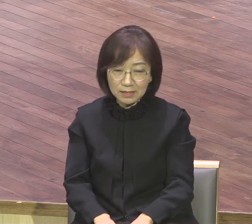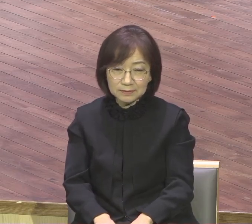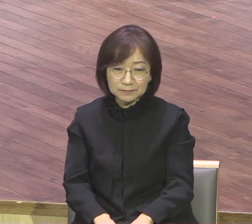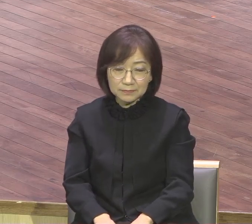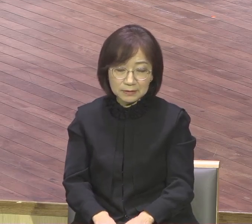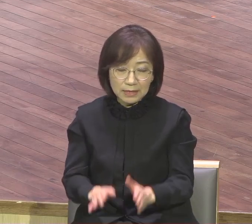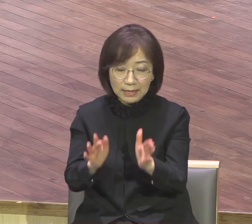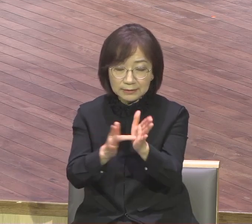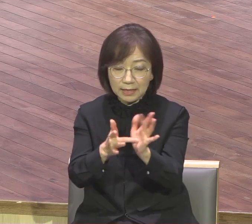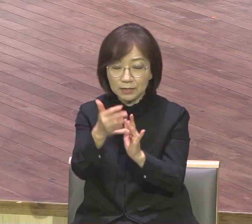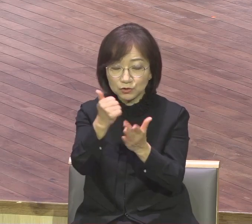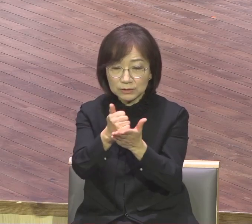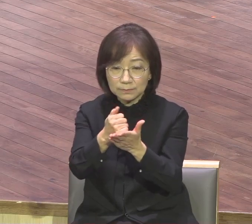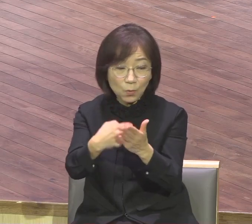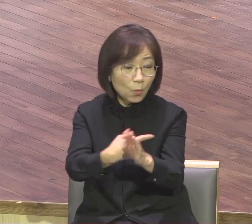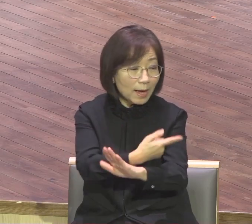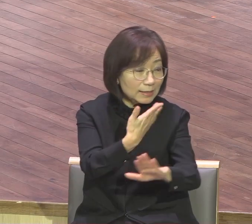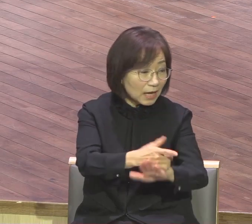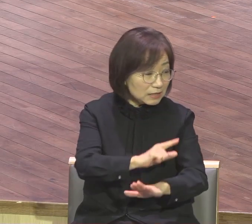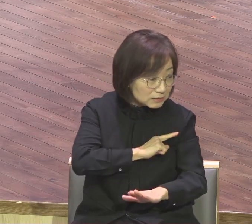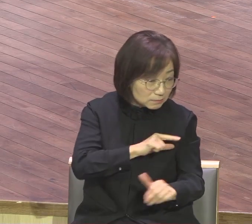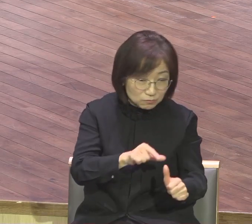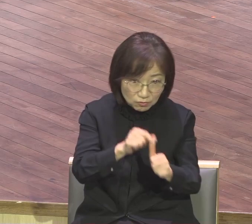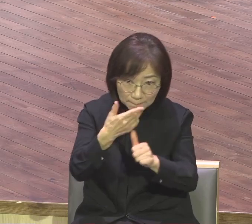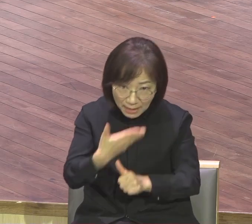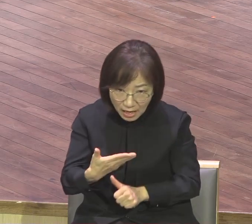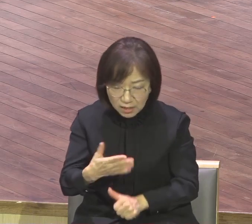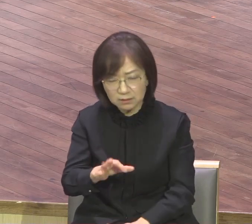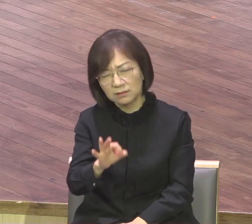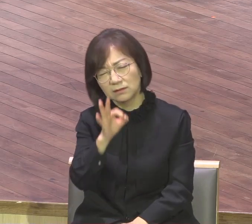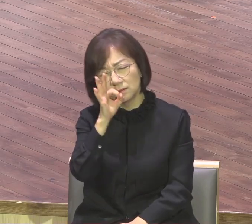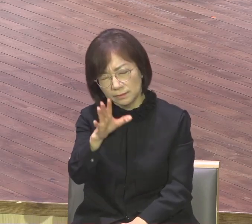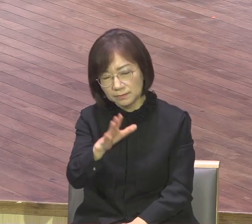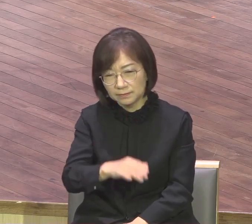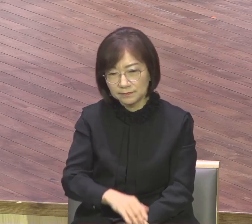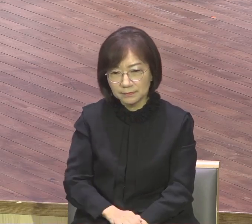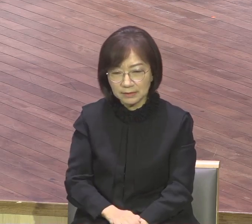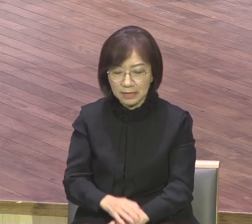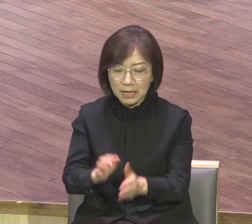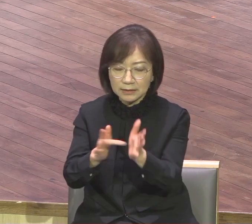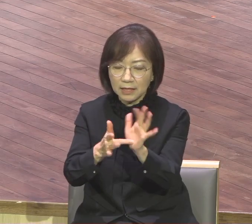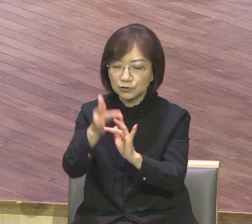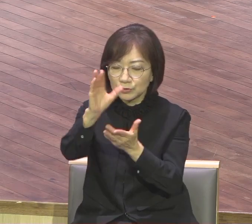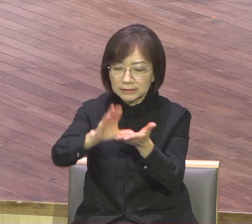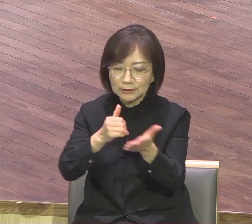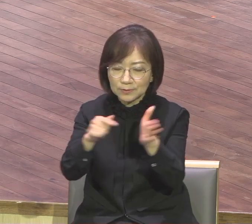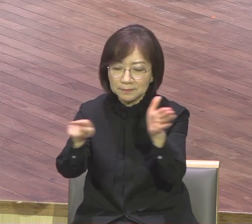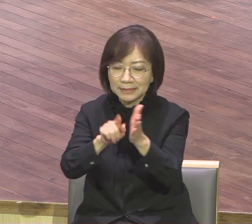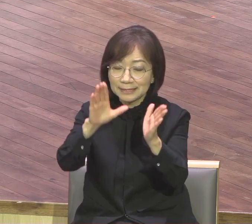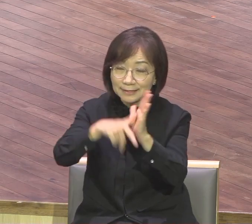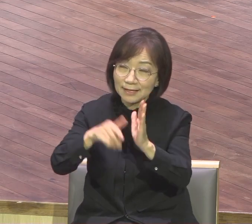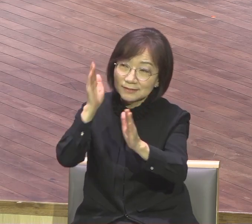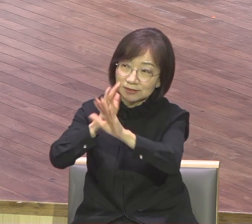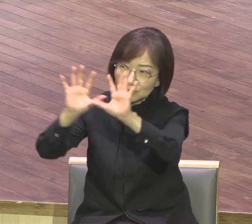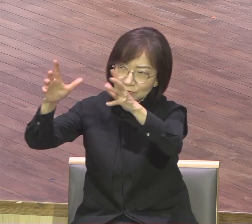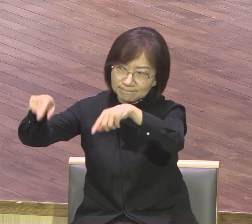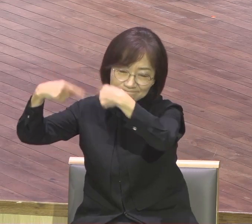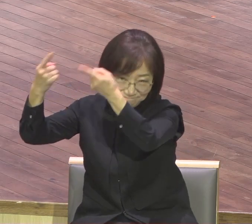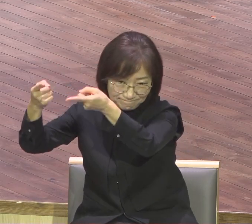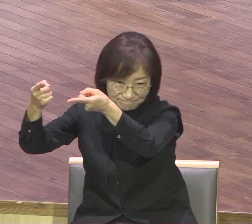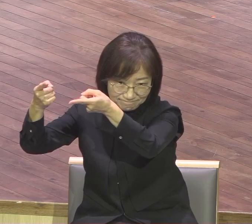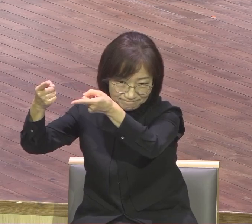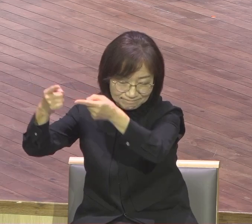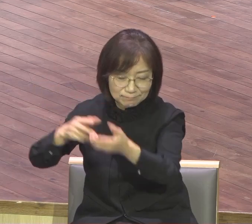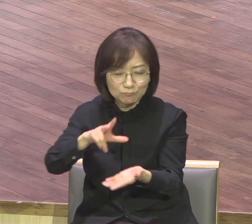천국 못 간다니까요. Si no es por Jesús no podemos ir al cielo. 그리스도 외에는 문제 해결 안 된다니까요. Si no podemos sin Cristo no tenemos las